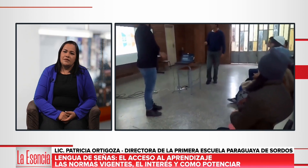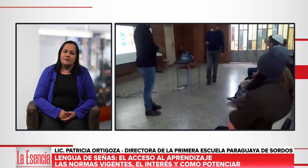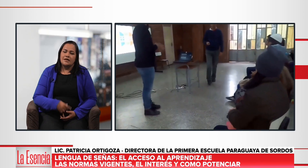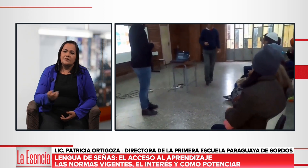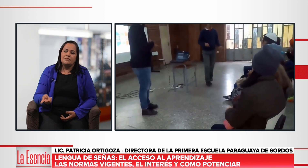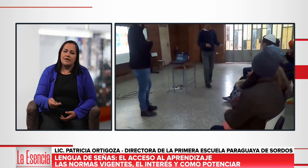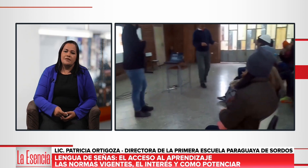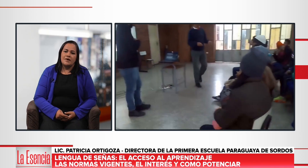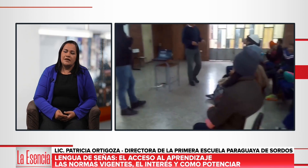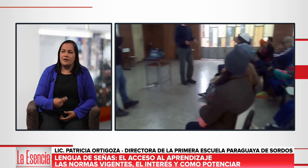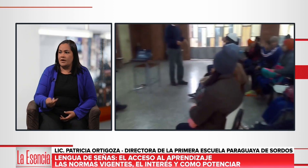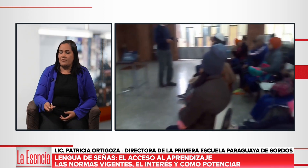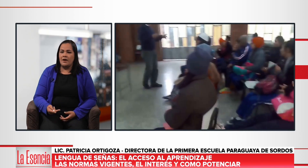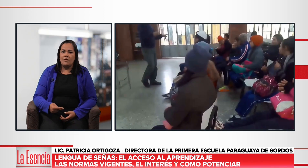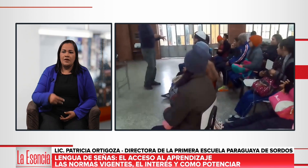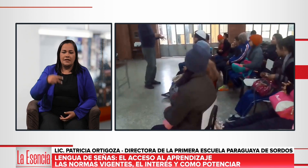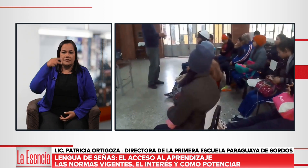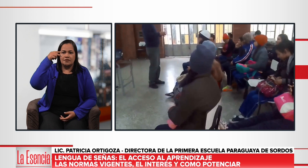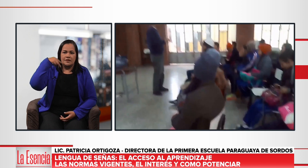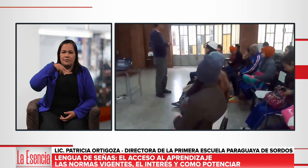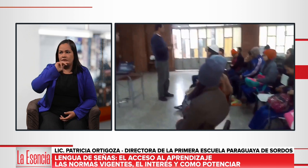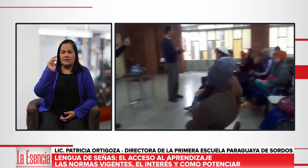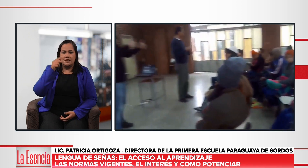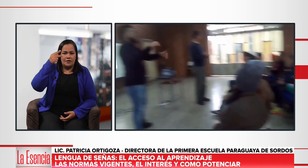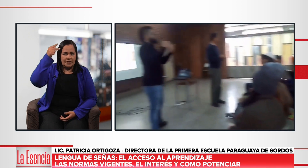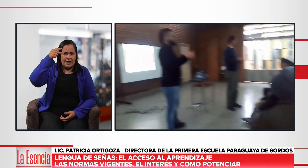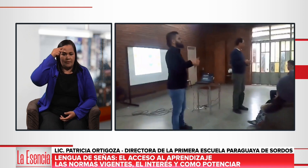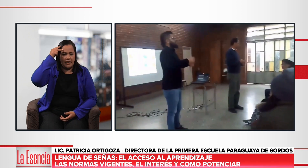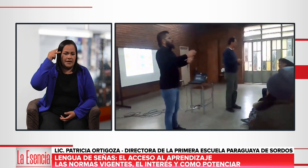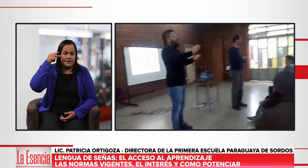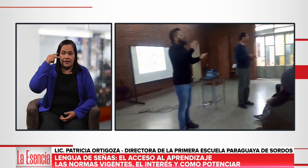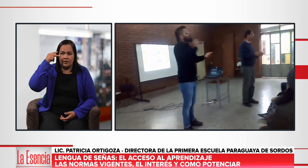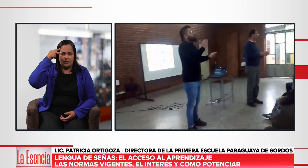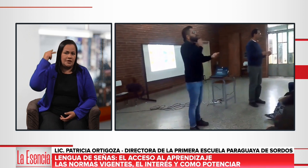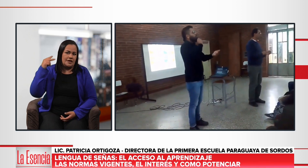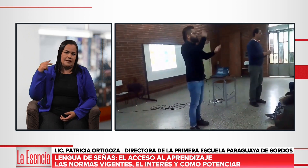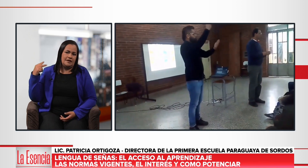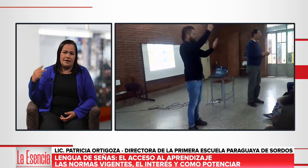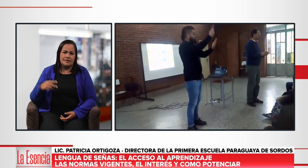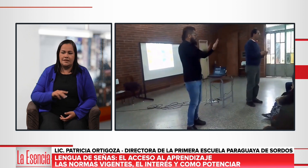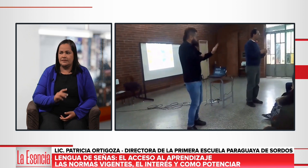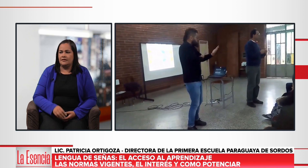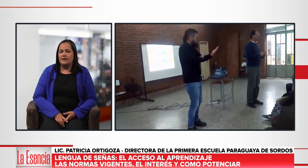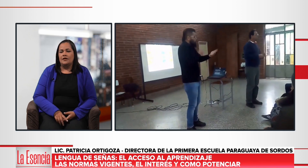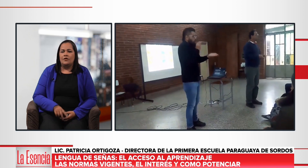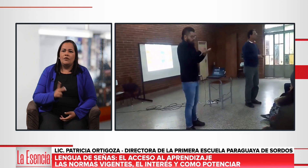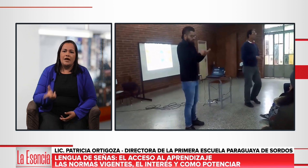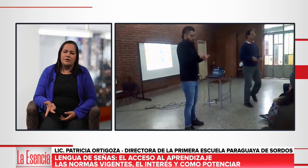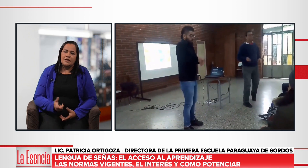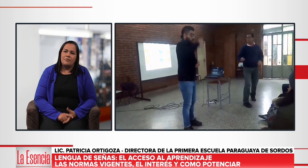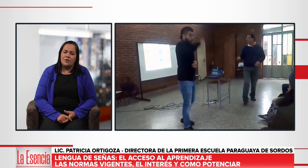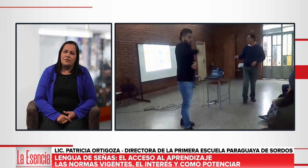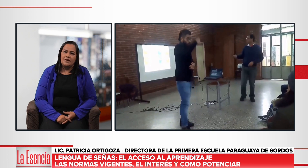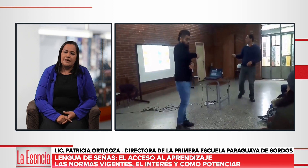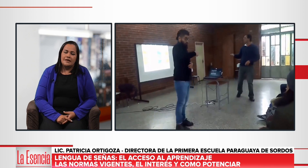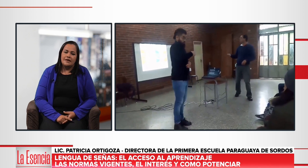otra persona que se puede llamar Paola, entonces, por decirlo, esta es la P y tiene rulos y le hacen así. O hay